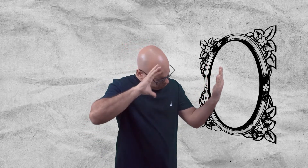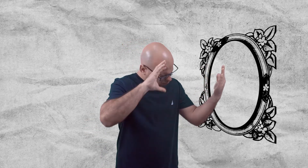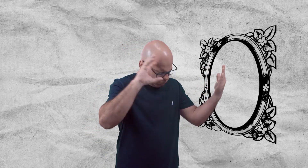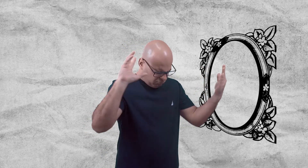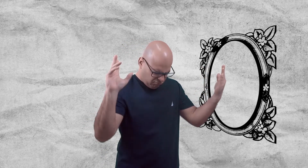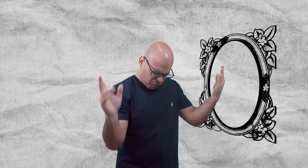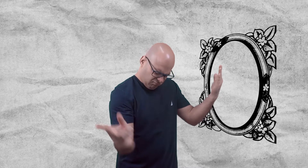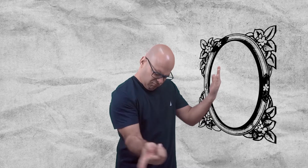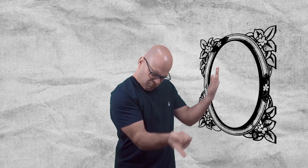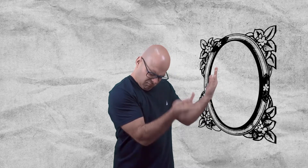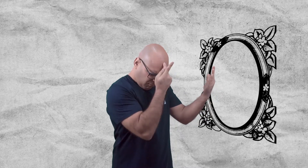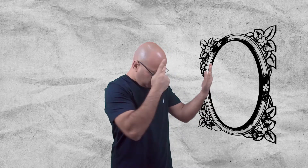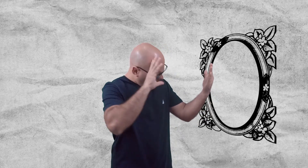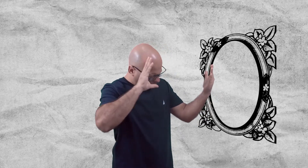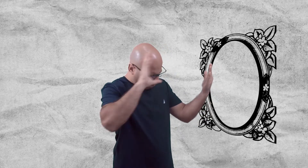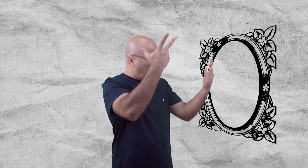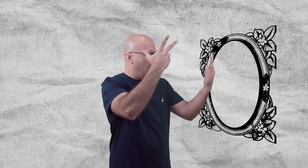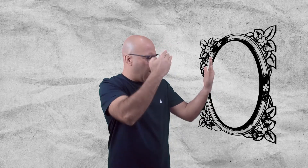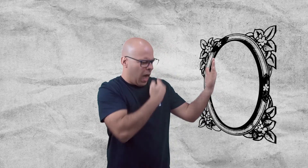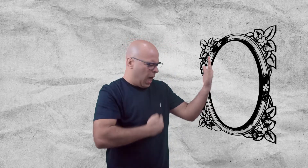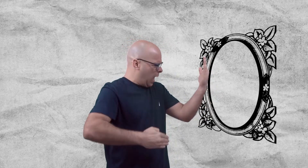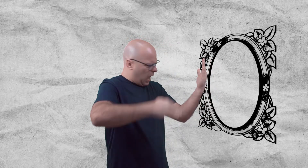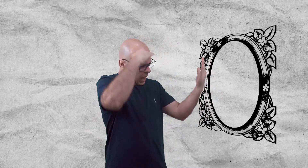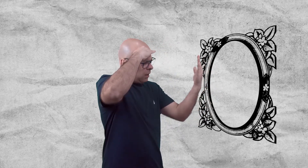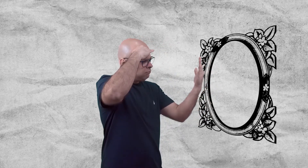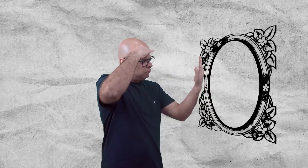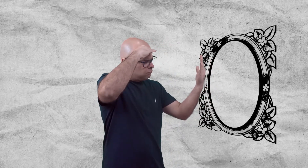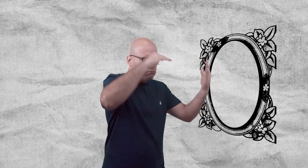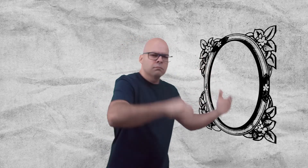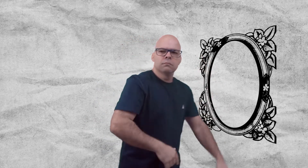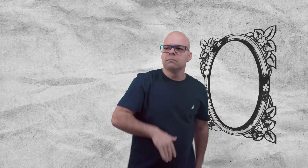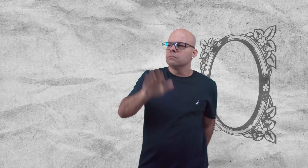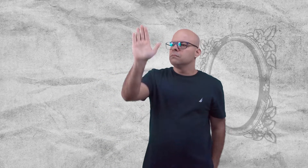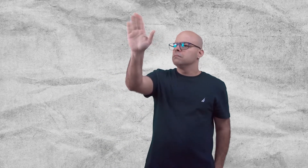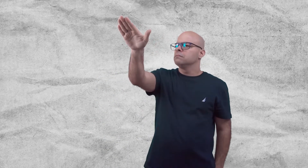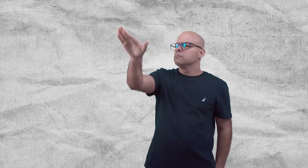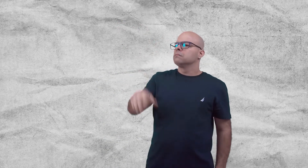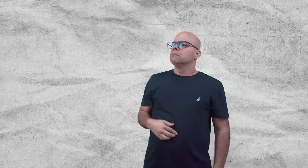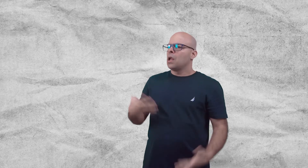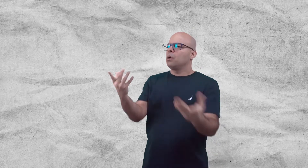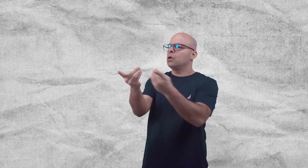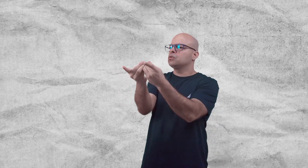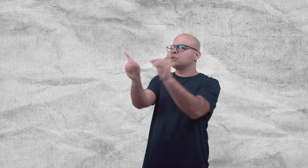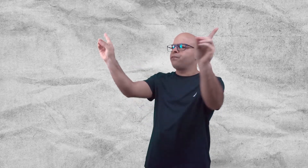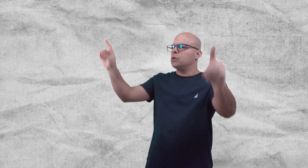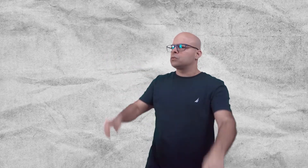Foi então que ela decidiu resolver essa situação e determinadamente falou: Charles, eu quero divórcio.